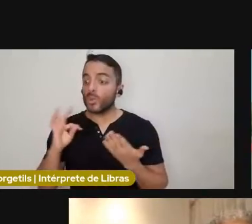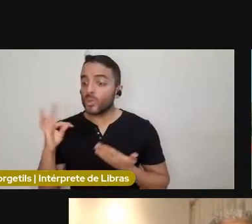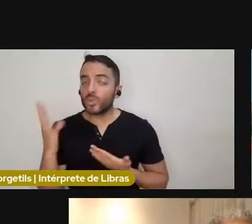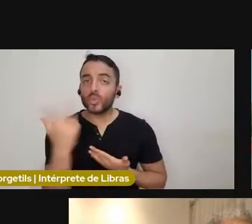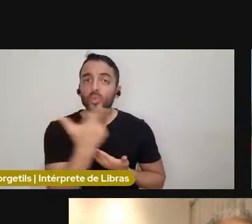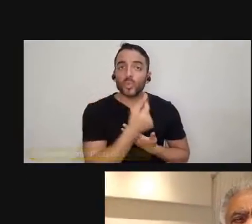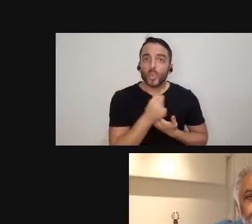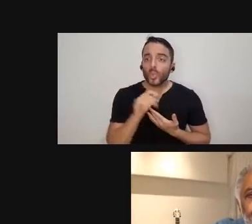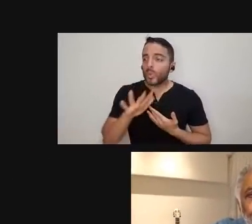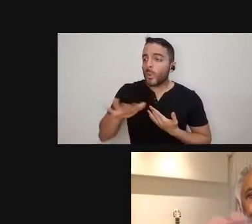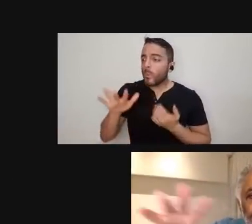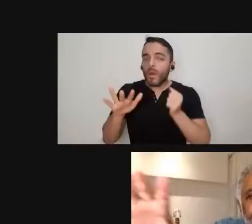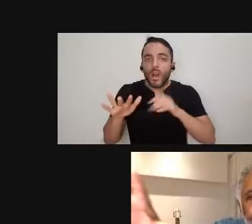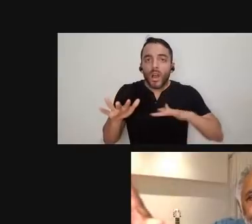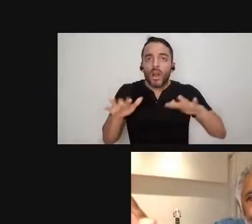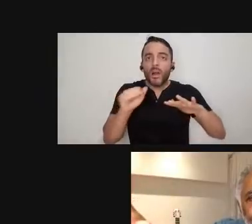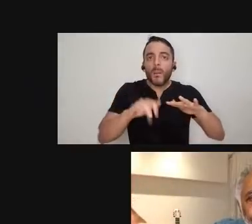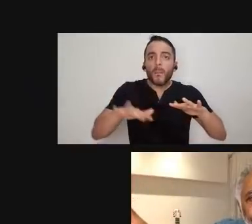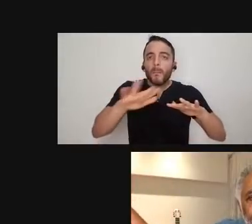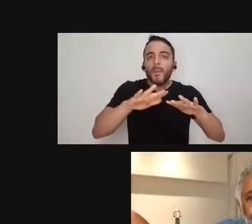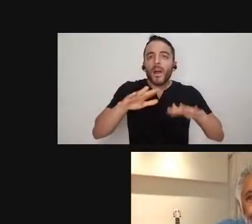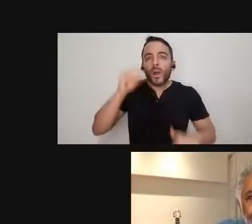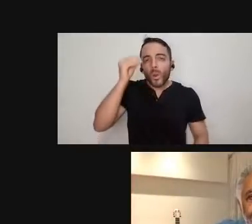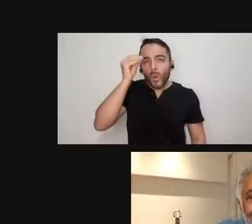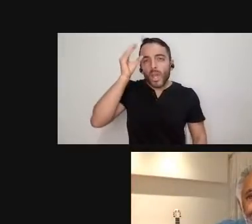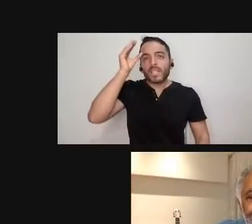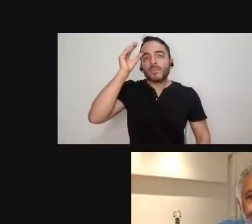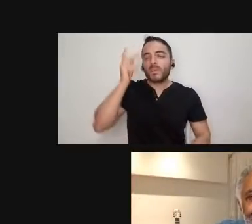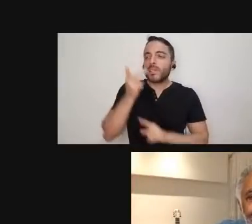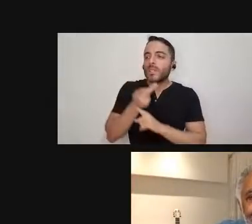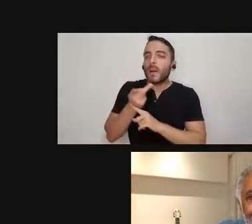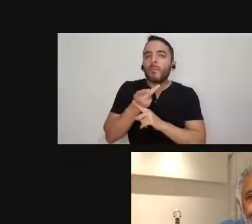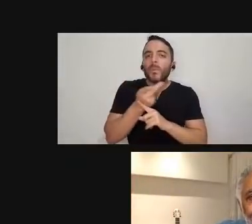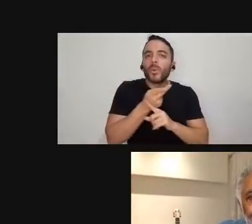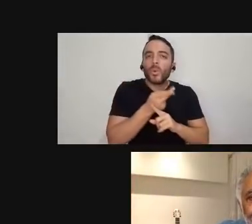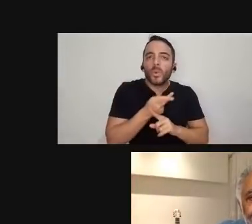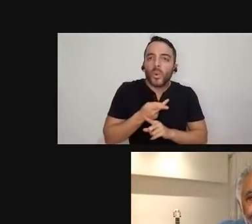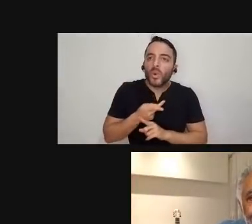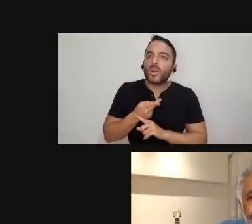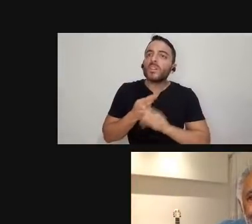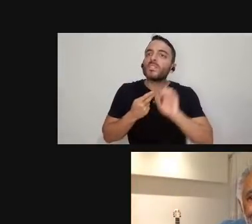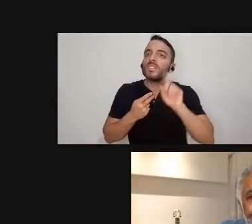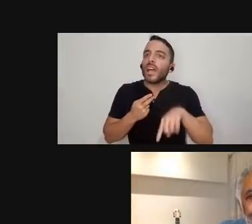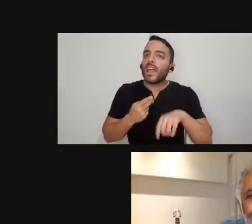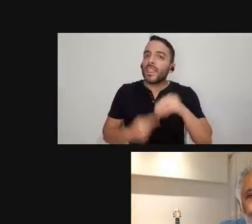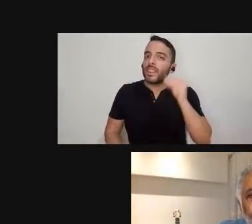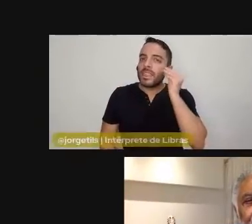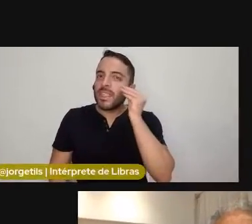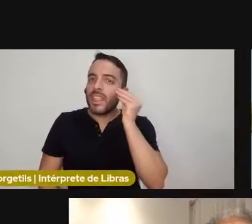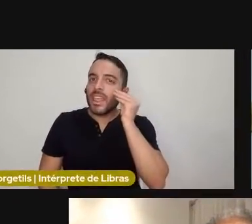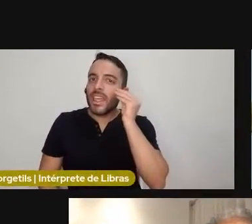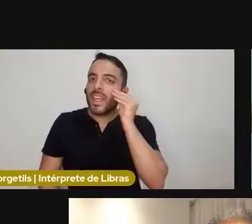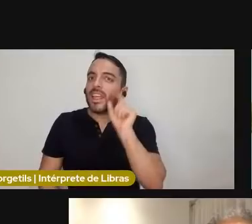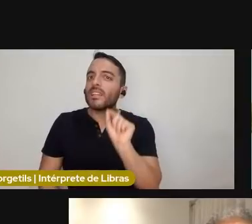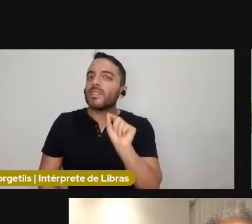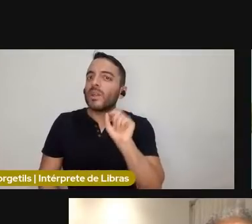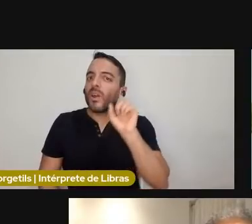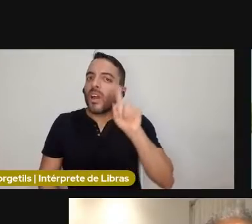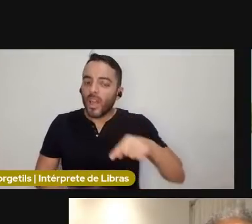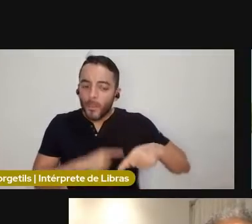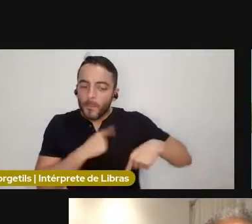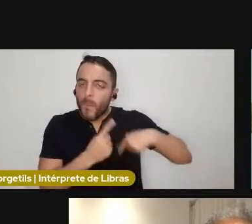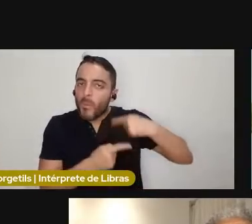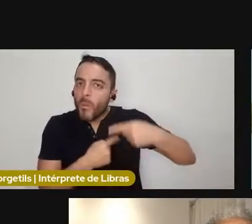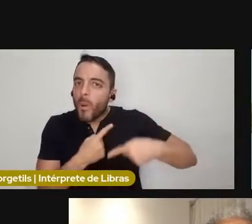do conhecimento, o campo da busca, o campo da tentativa do desdobramento do